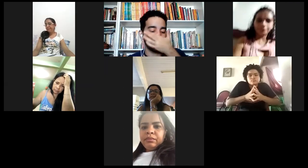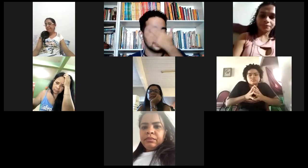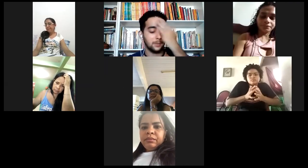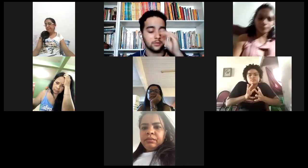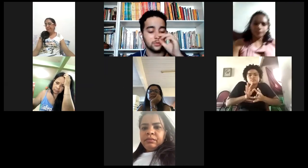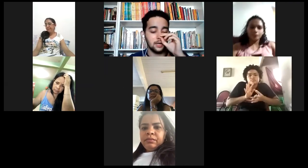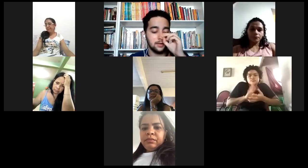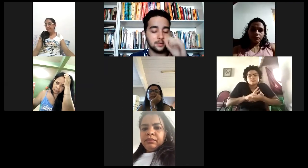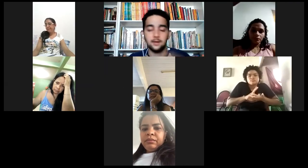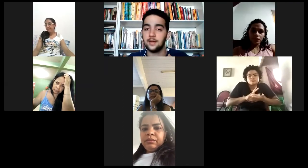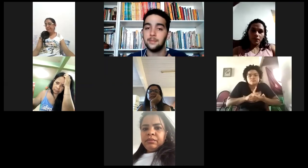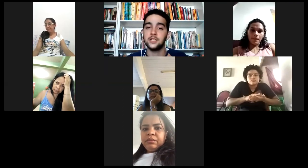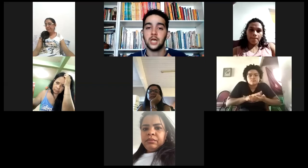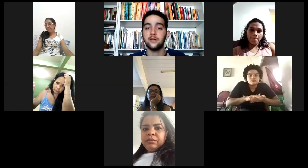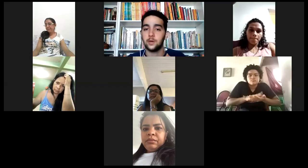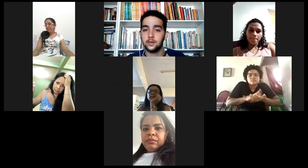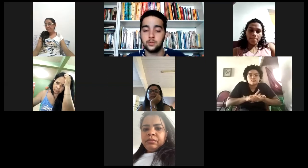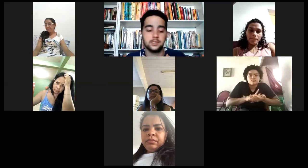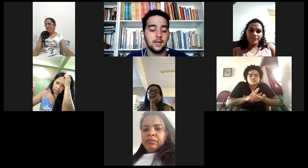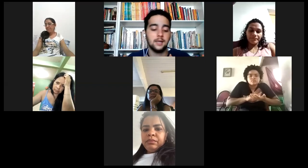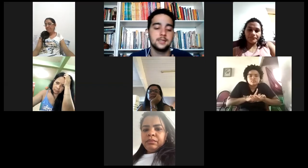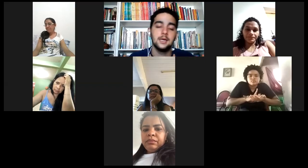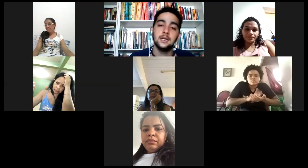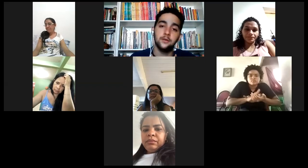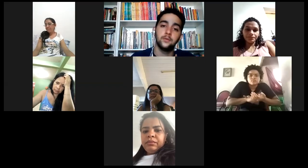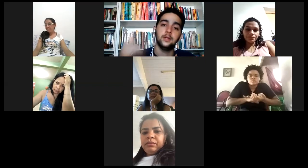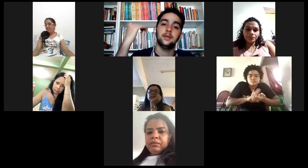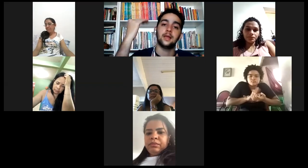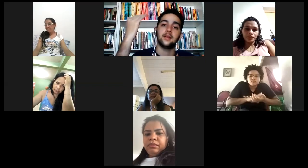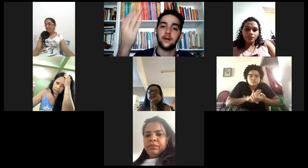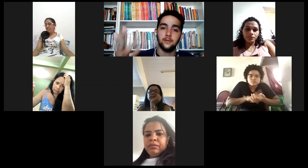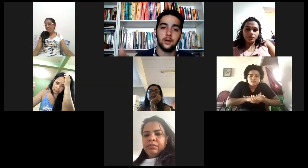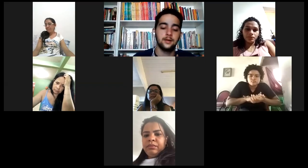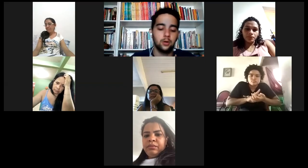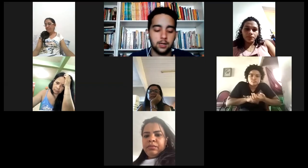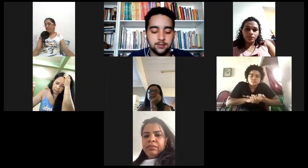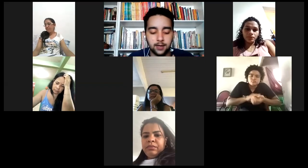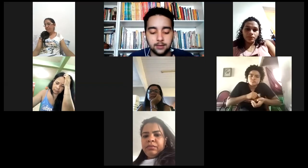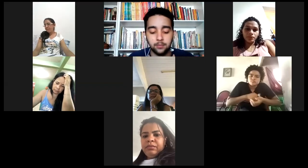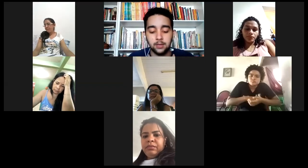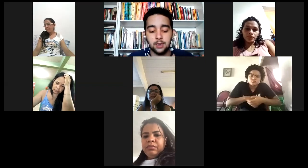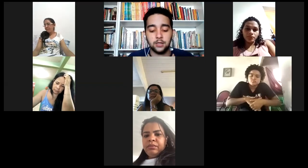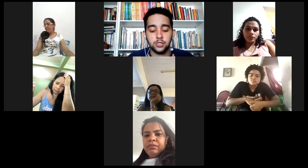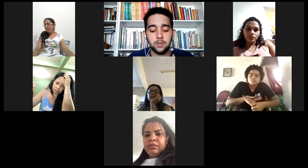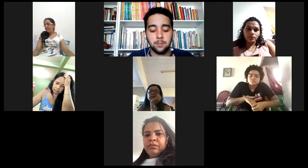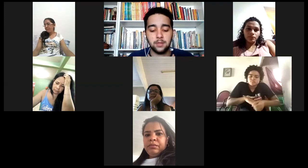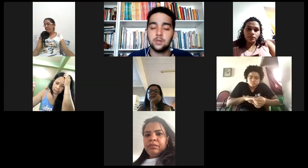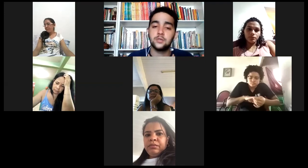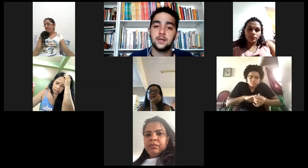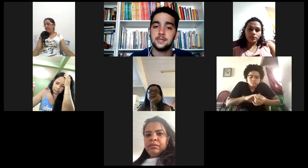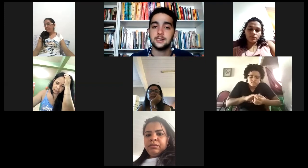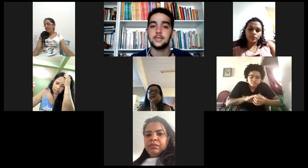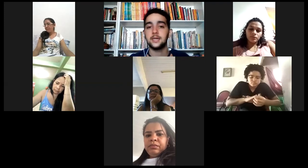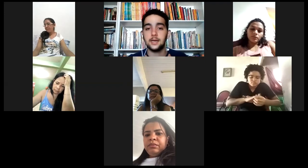alguns pensamentos deles, que eles rebaixavam a língua de sinais e elevavam a língua oralizada. A gente também aprendeu